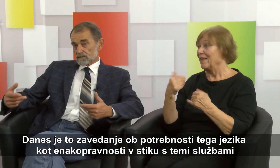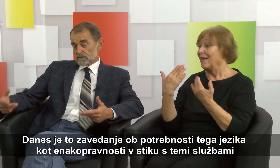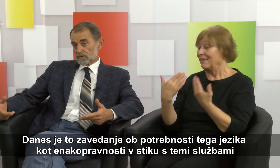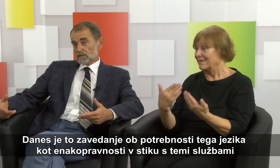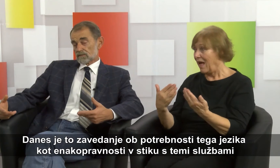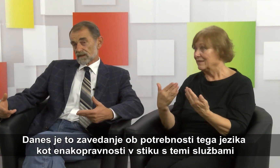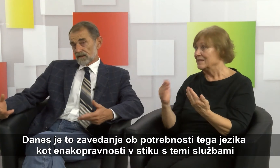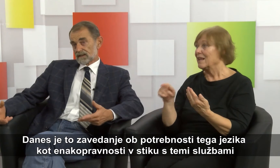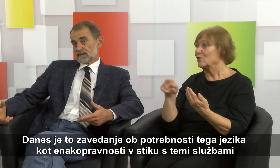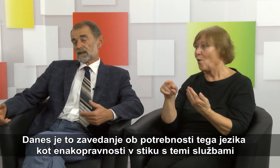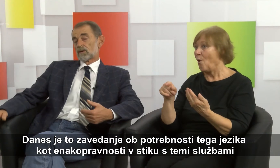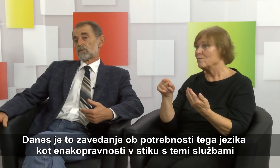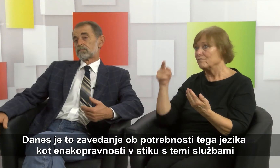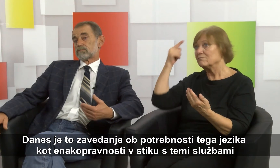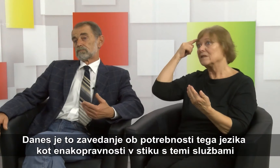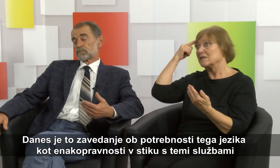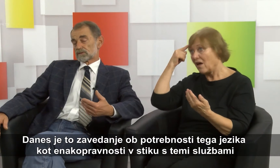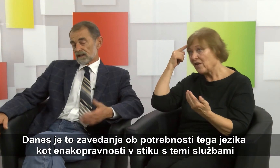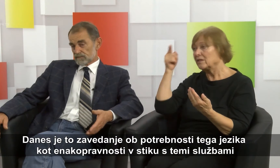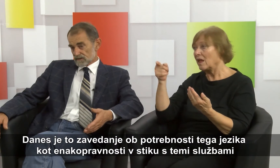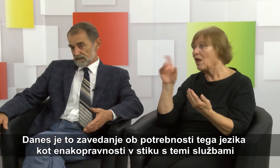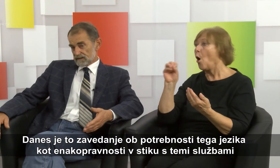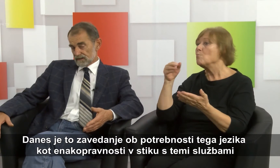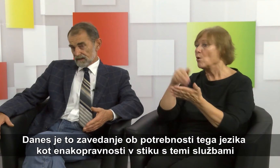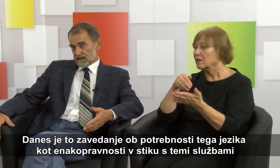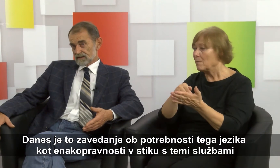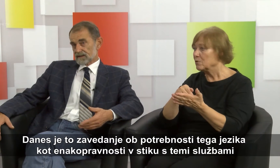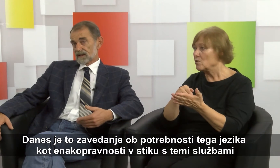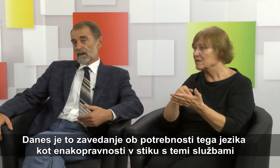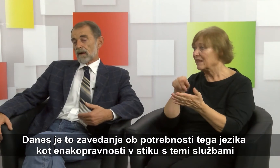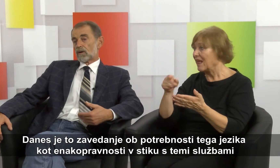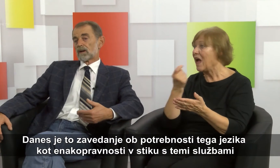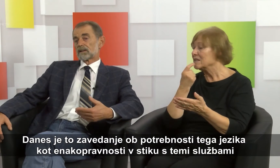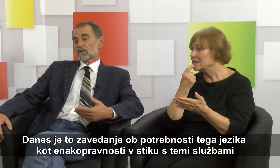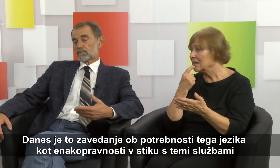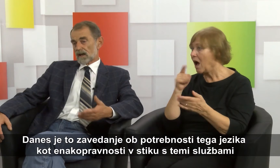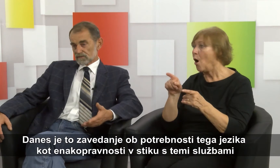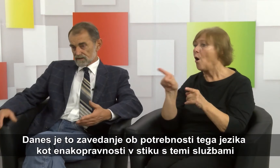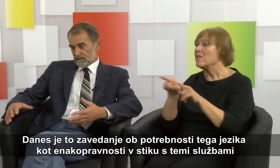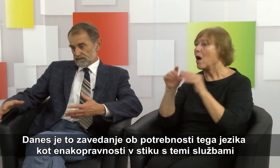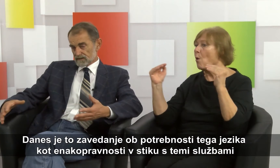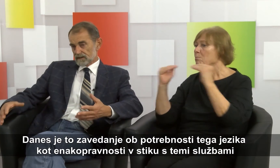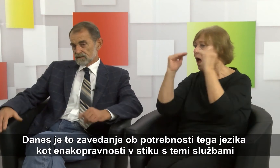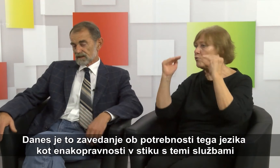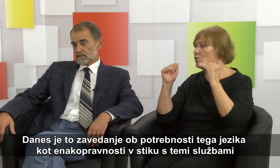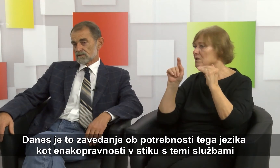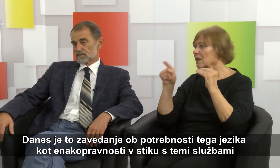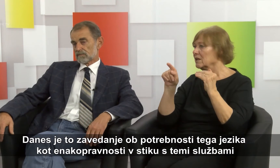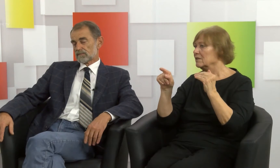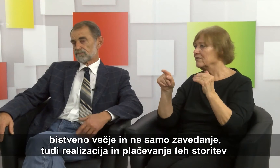to zavedanje o potrebnosti tega jezika, o enakopravnosti v stiku s temi službami